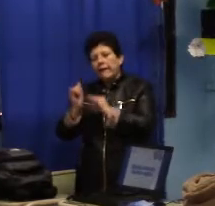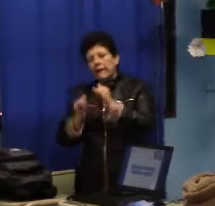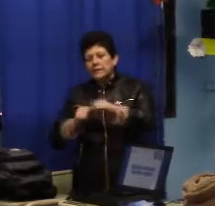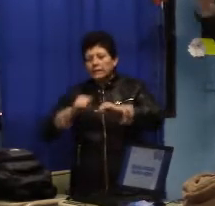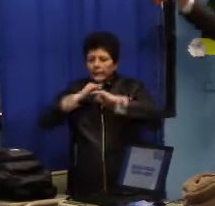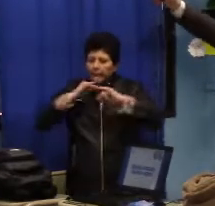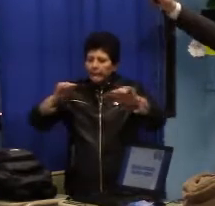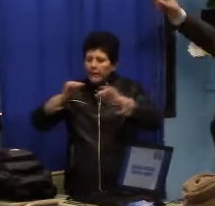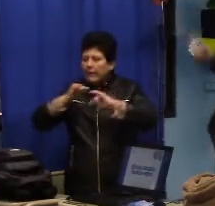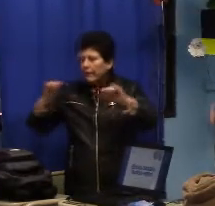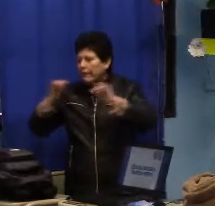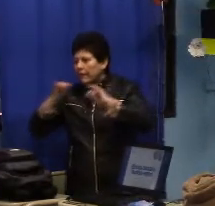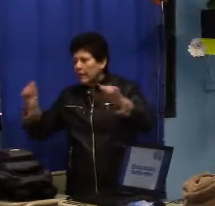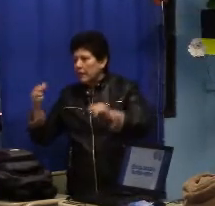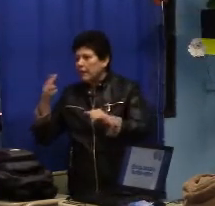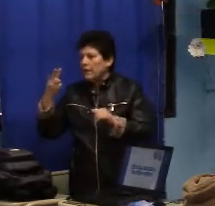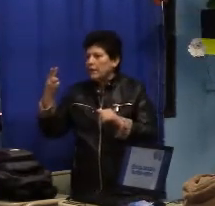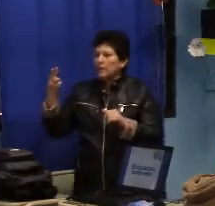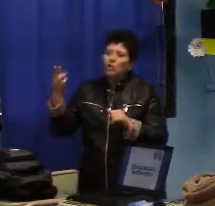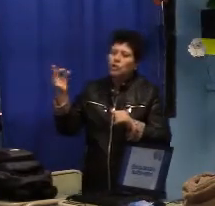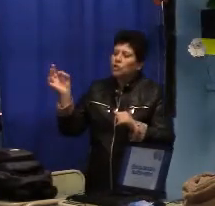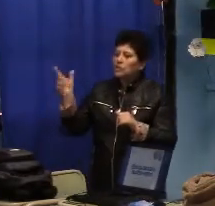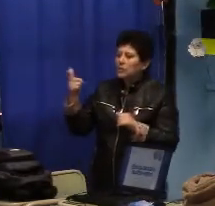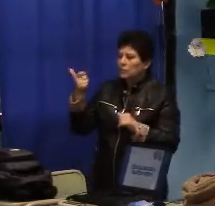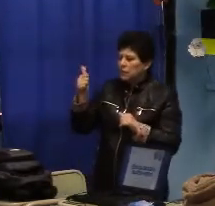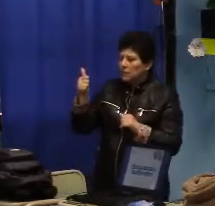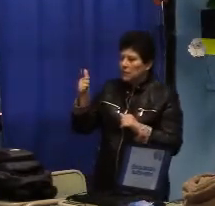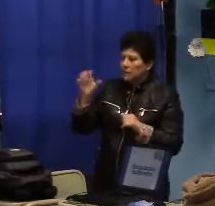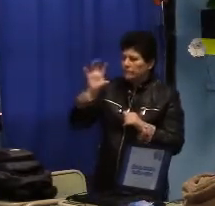los 215 que existen.